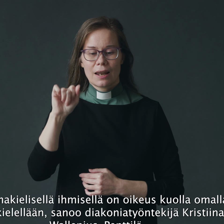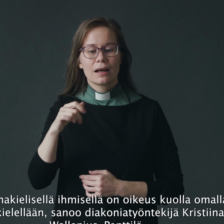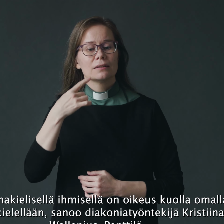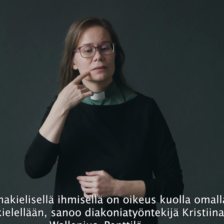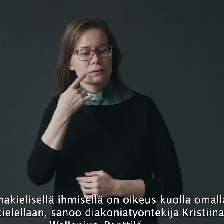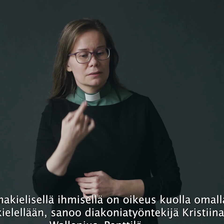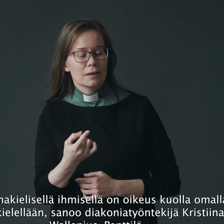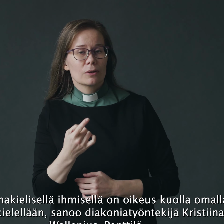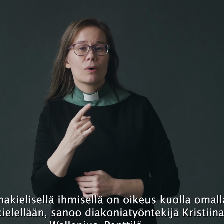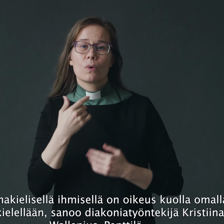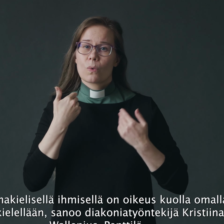Wallenius-Penttilä.